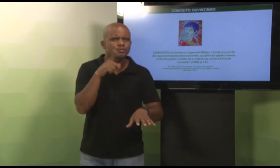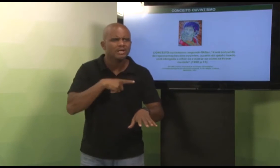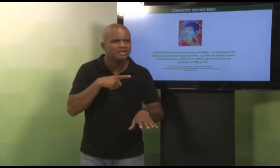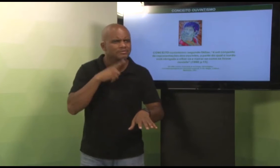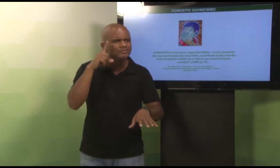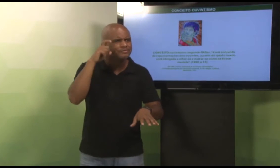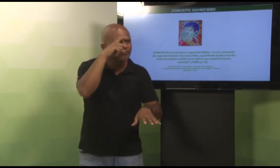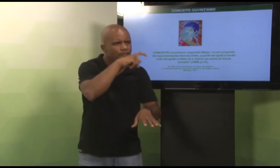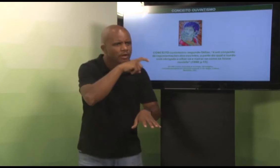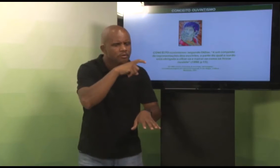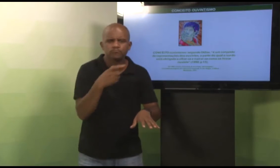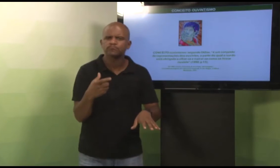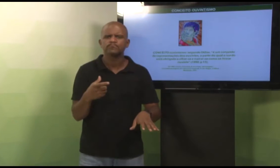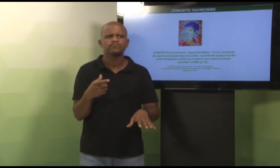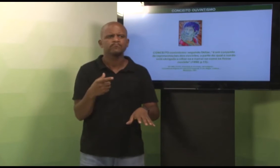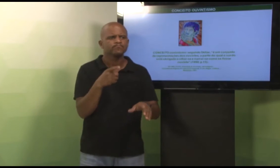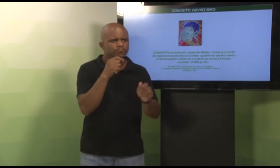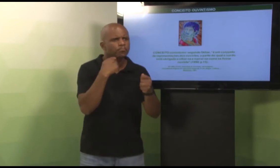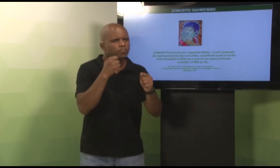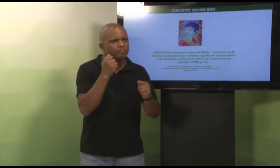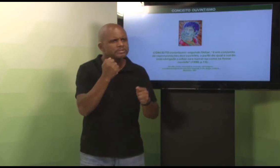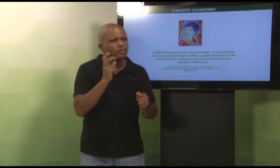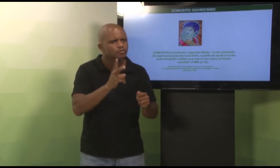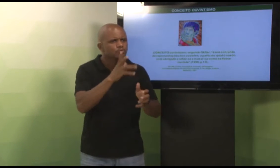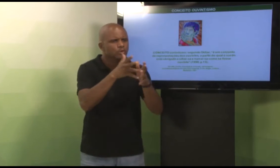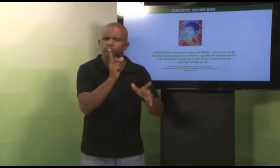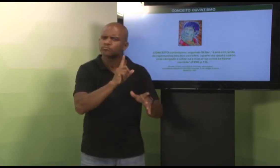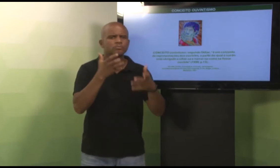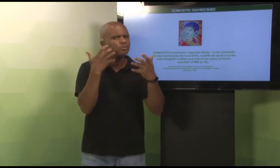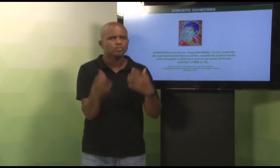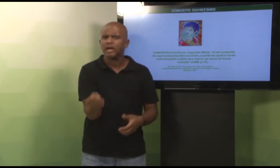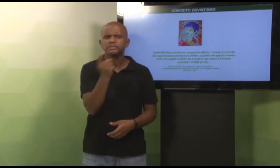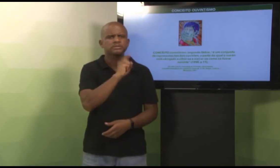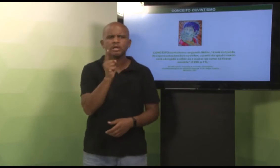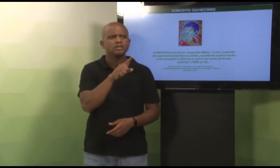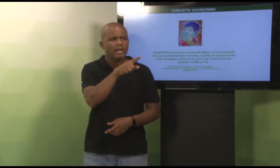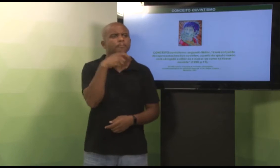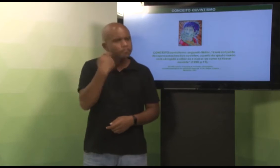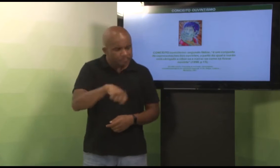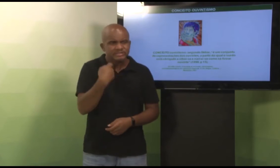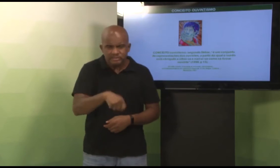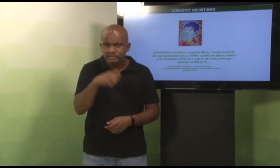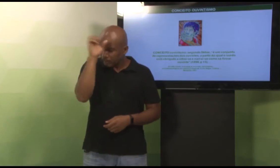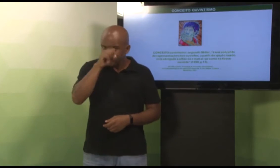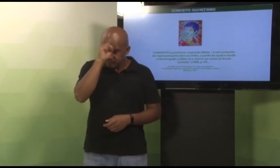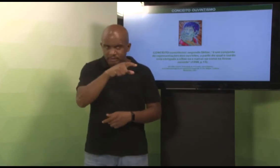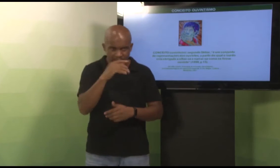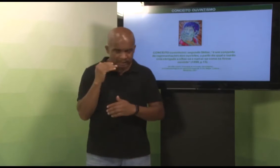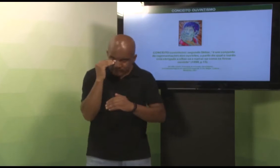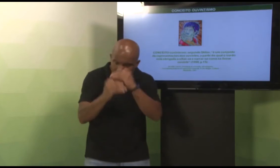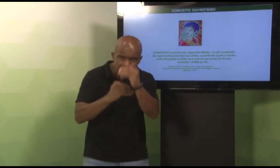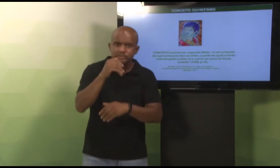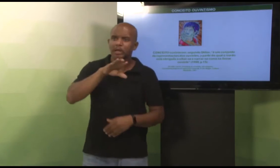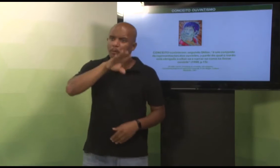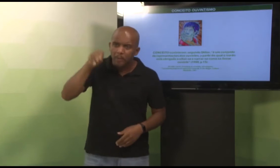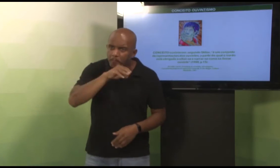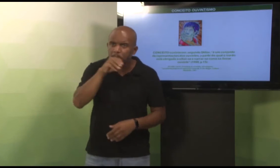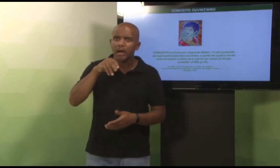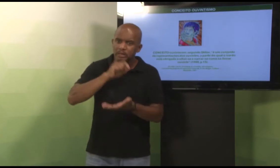educacional, se os surdos têm dificuldade ali, ele precisa da língua de sinais para que ele